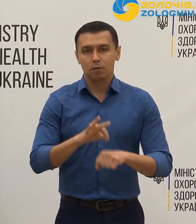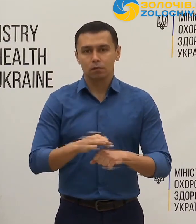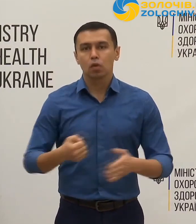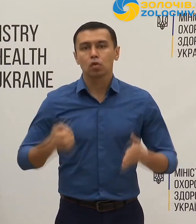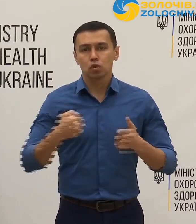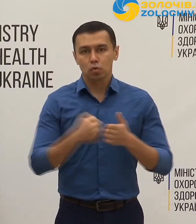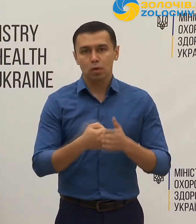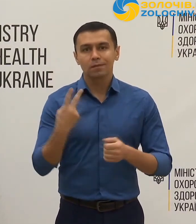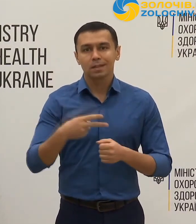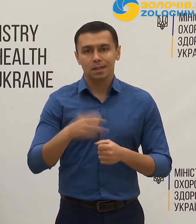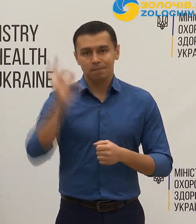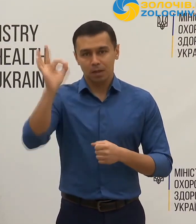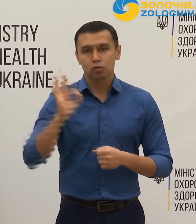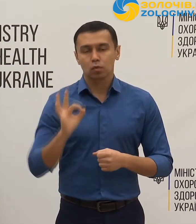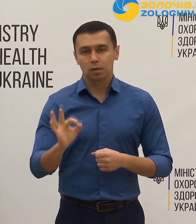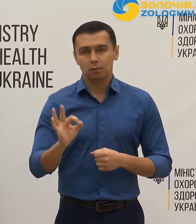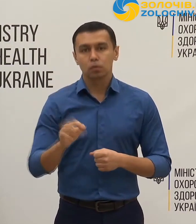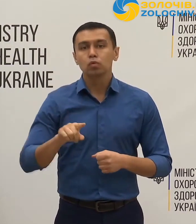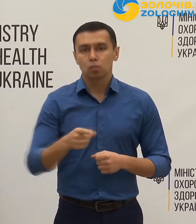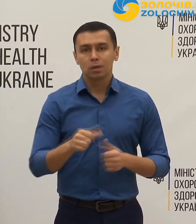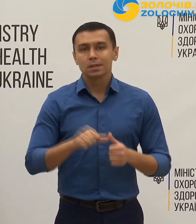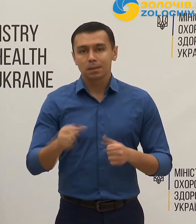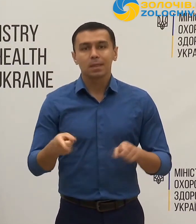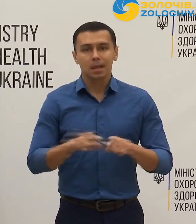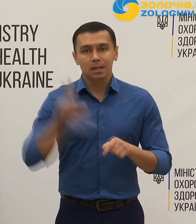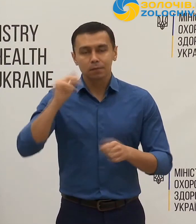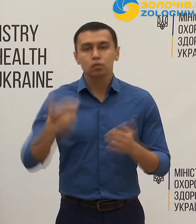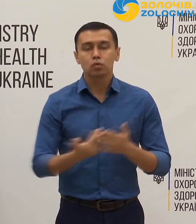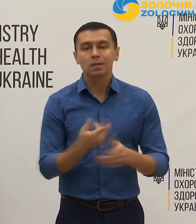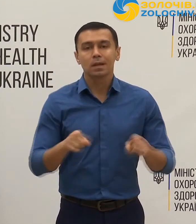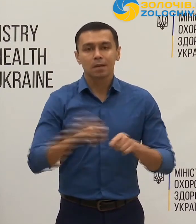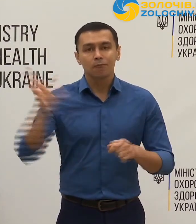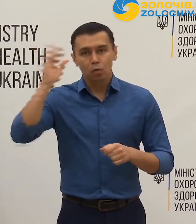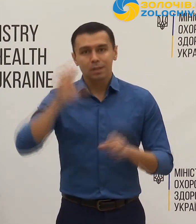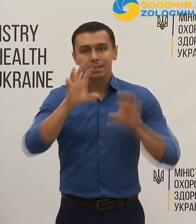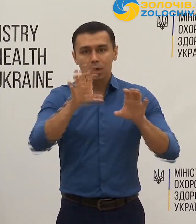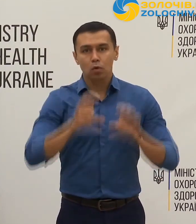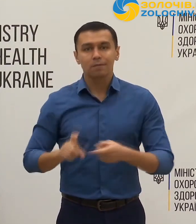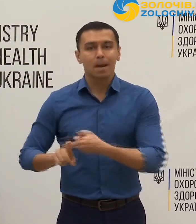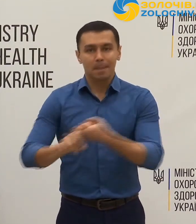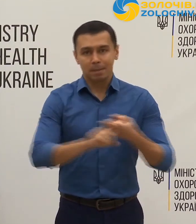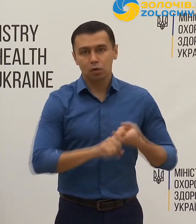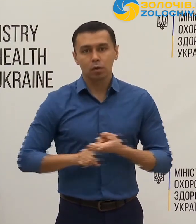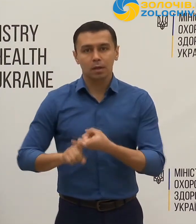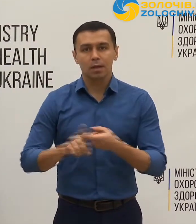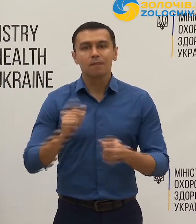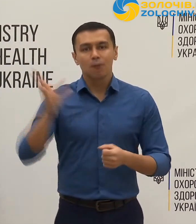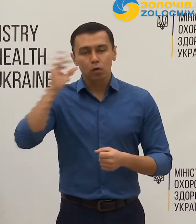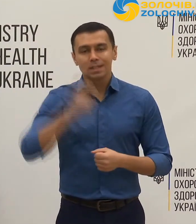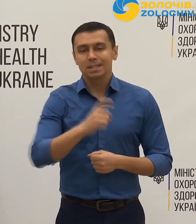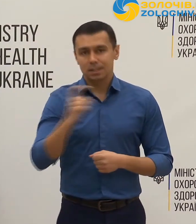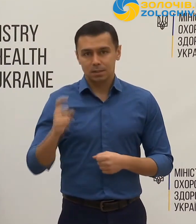до 20%. Чому саме такі цифри? Знову ж таки, виходячи з законів епідеміології і виходячи з